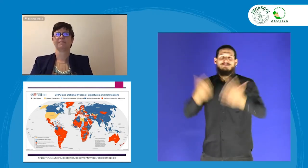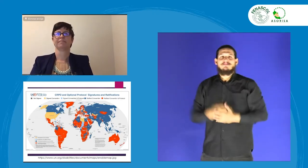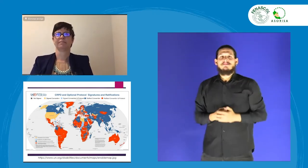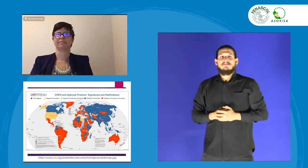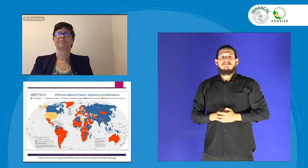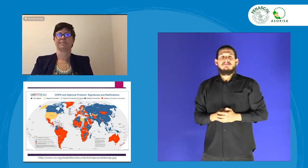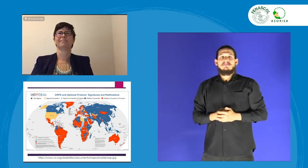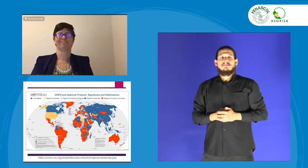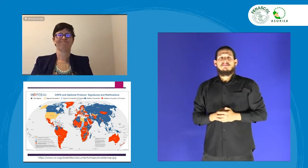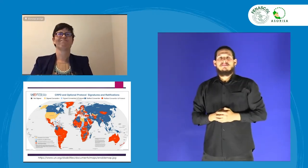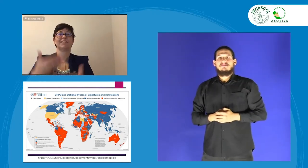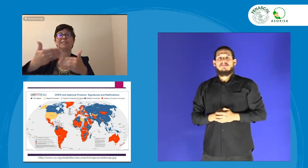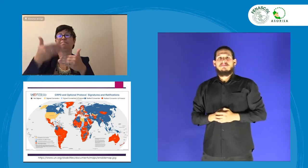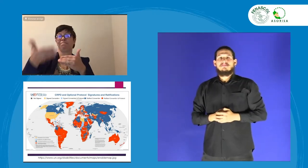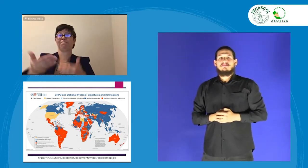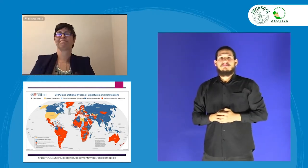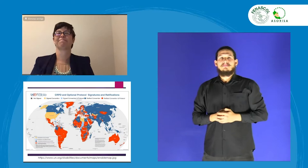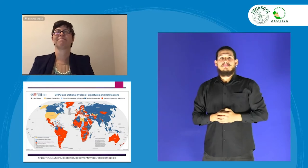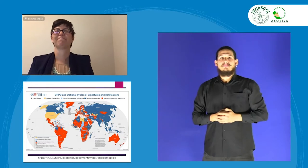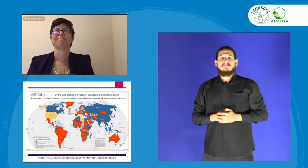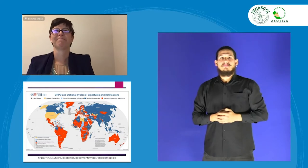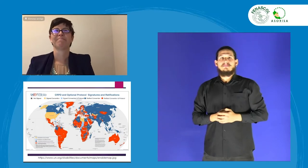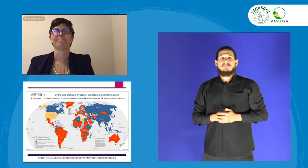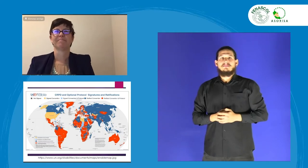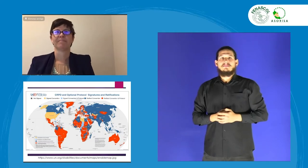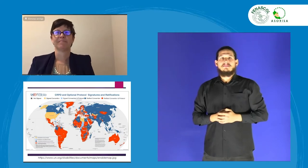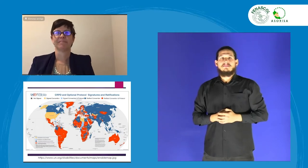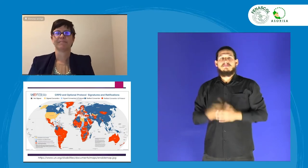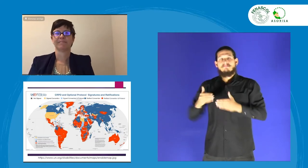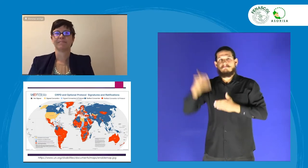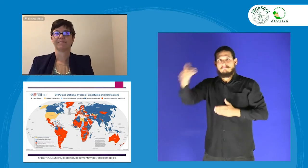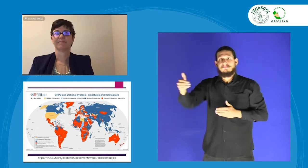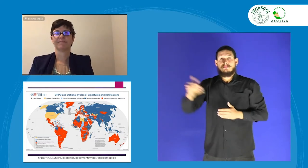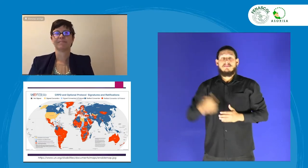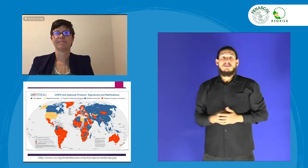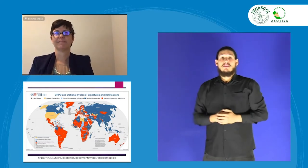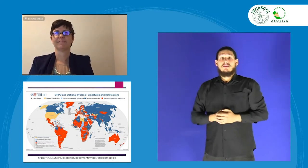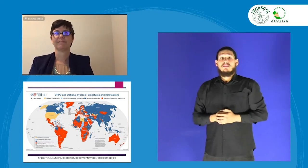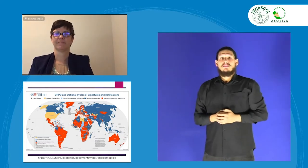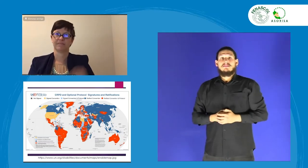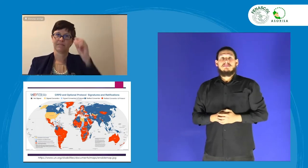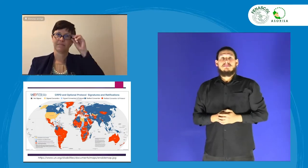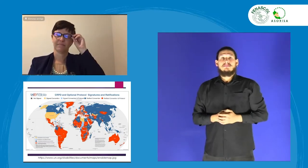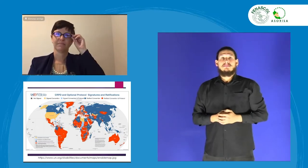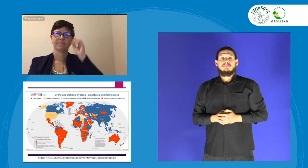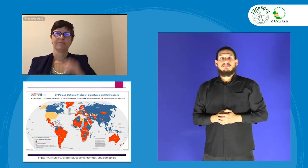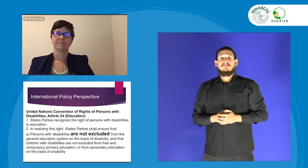lo que tiene la convención. Siguiente.